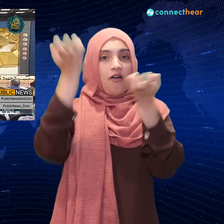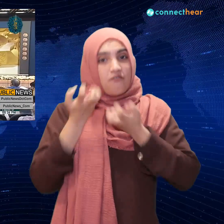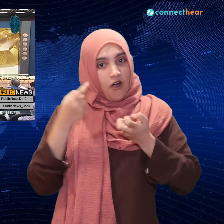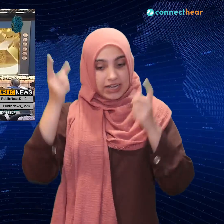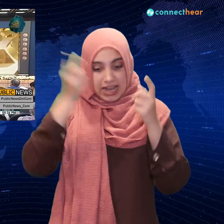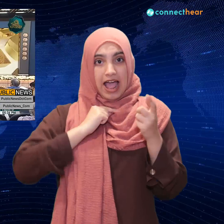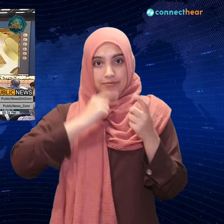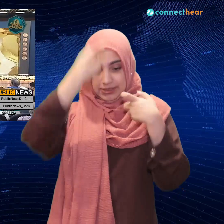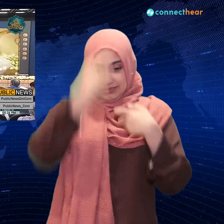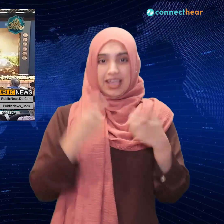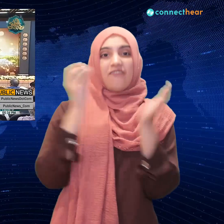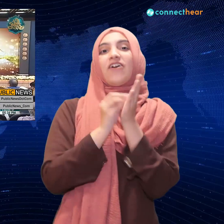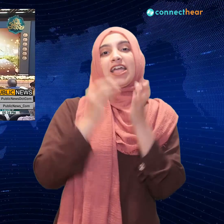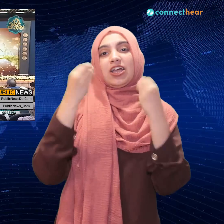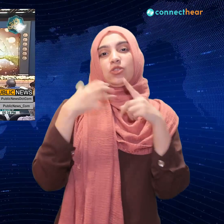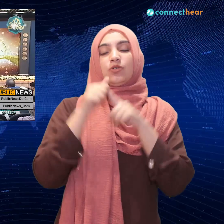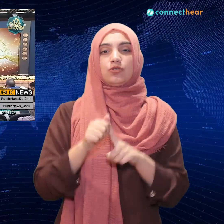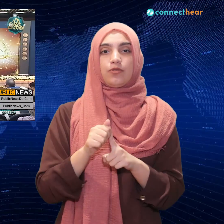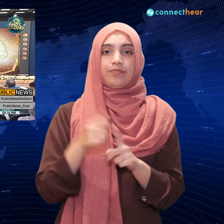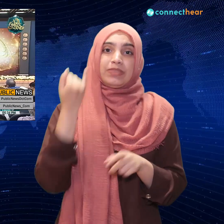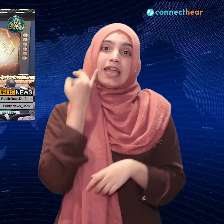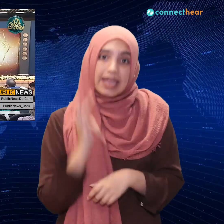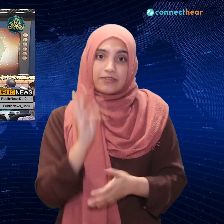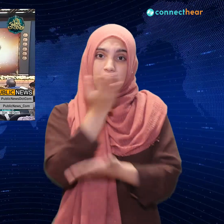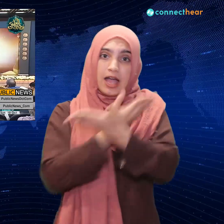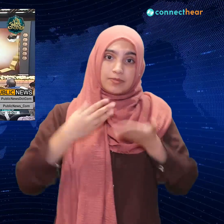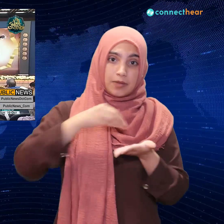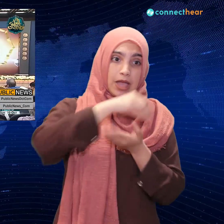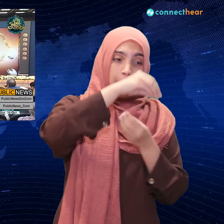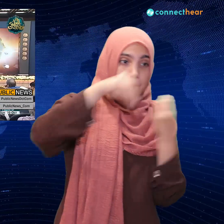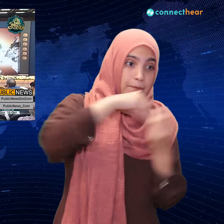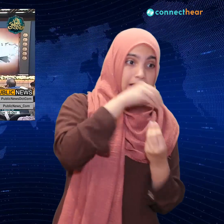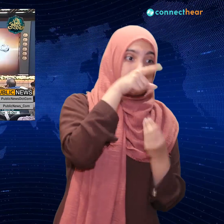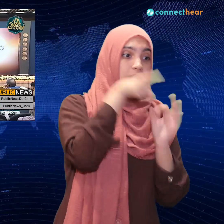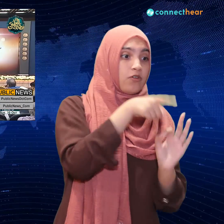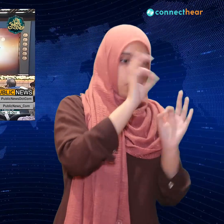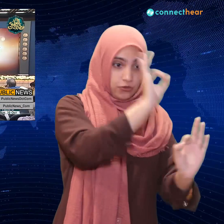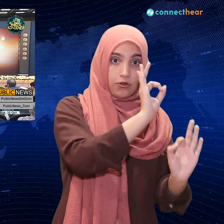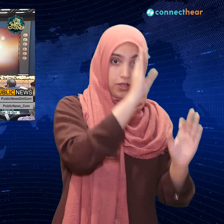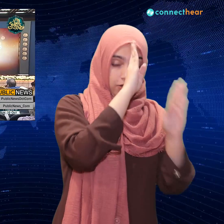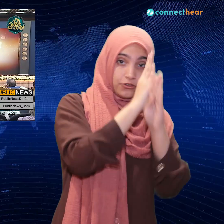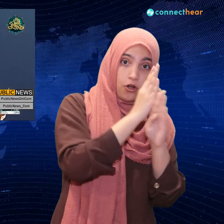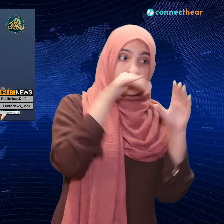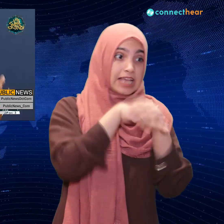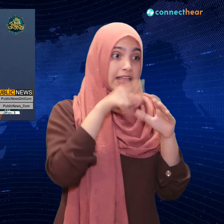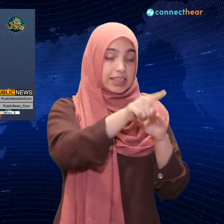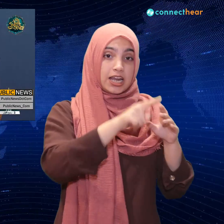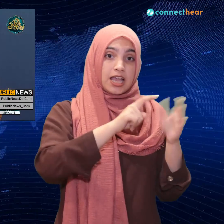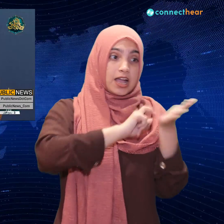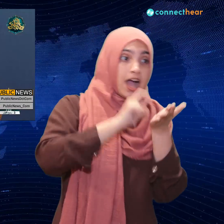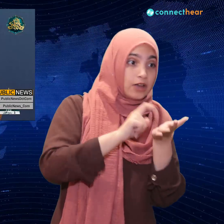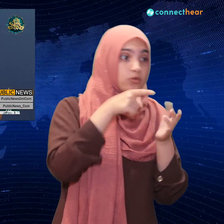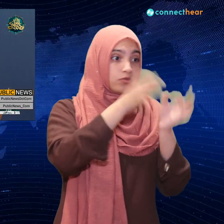کر رہا ہے کہ اگر آپ مدینہ کی ریاست کے اصولوں پہ اپنے ملک کو کھڑا کرو گے تو آپ کا ملک اٹھ جائے گا۔ آپ اگر